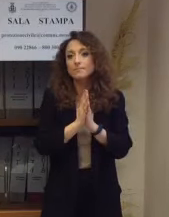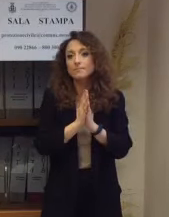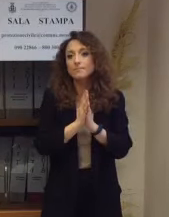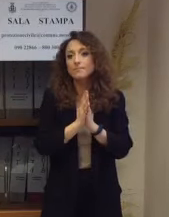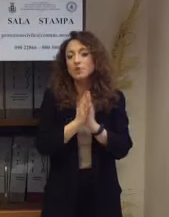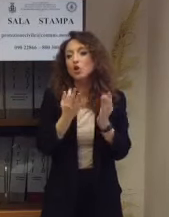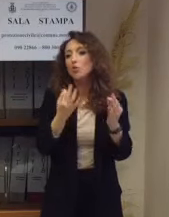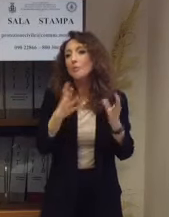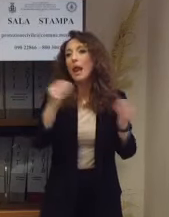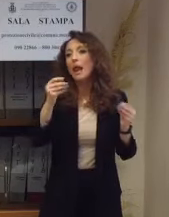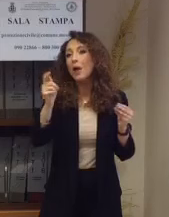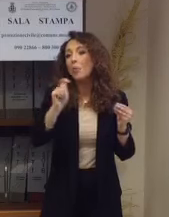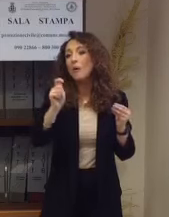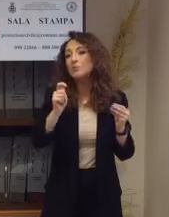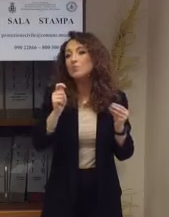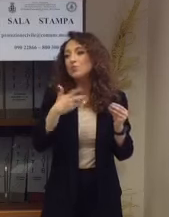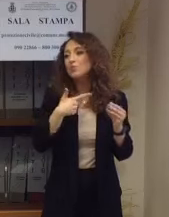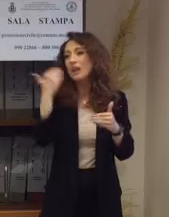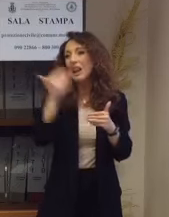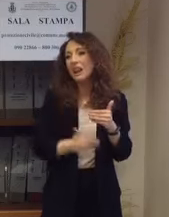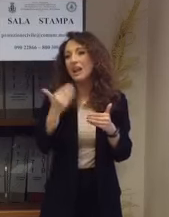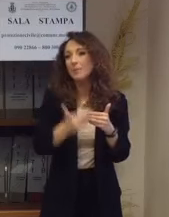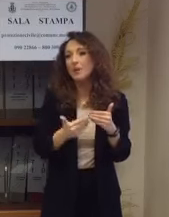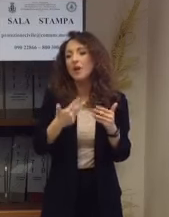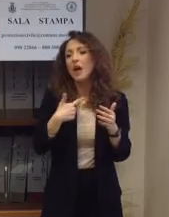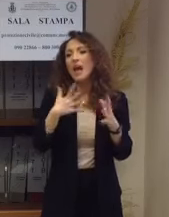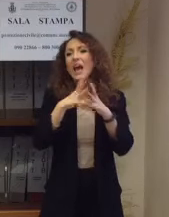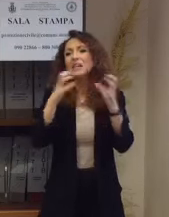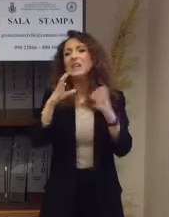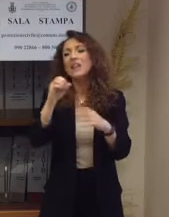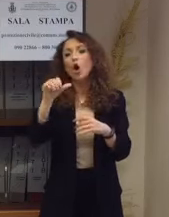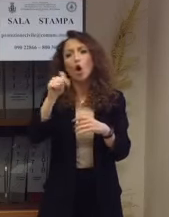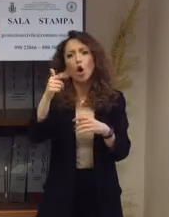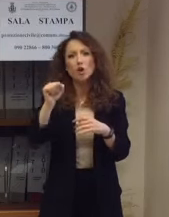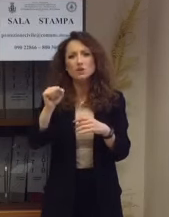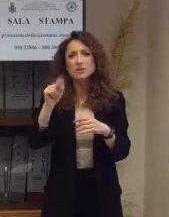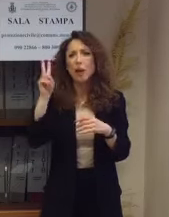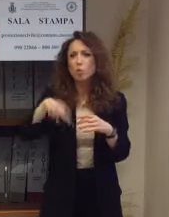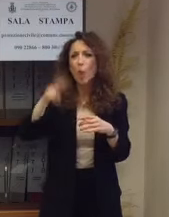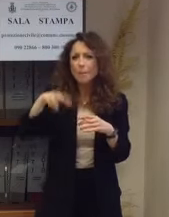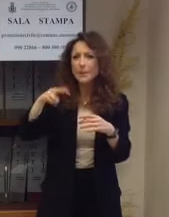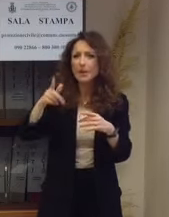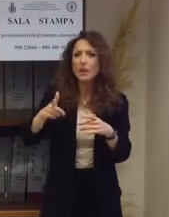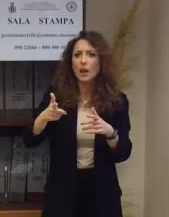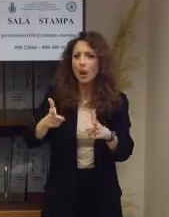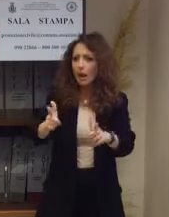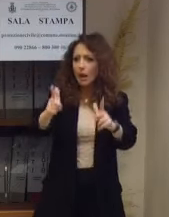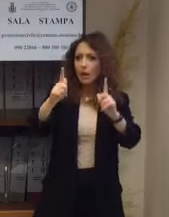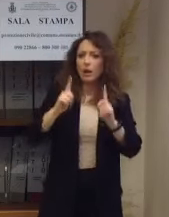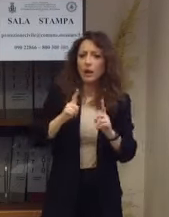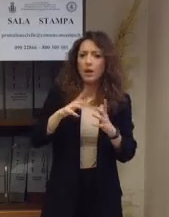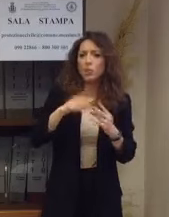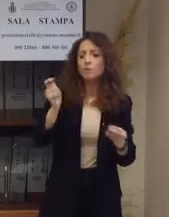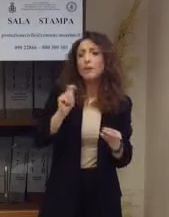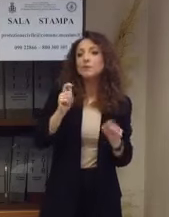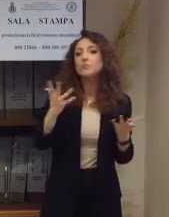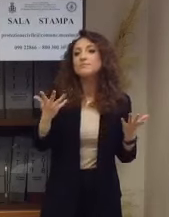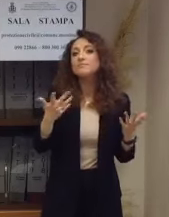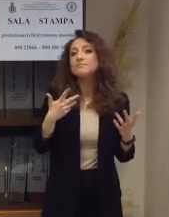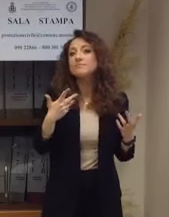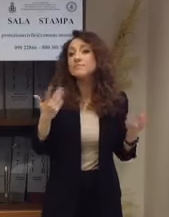limitato, abbiamo avuto anche l'azienda Costa di Francavilla di Sicilia, ce l'ha regalata di fare 2000, quindi chi è